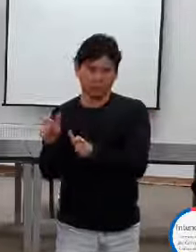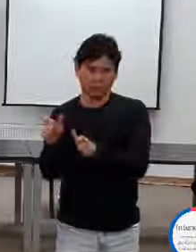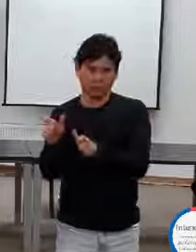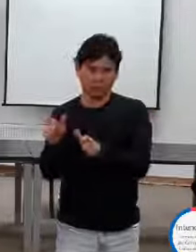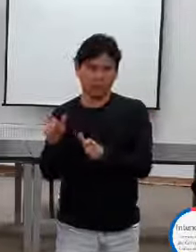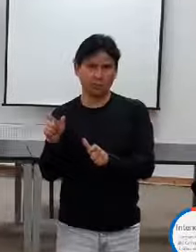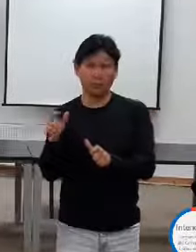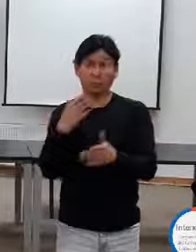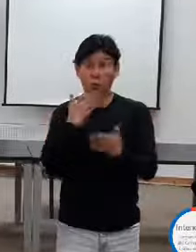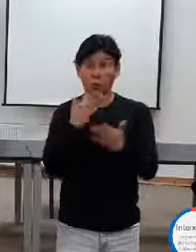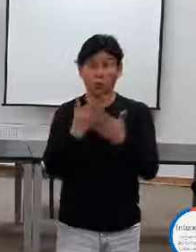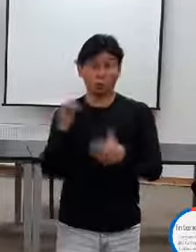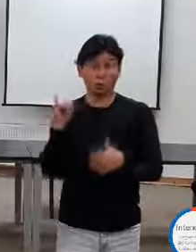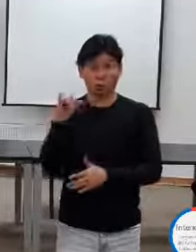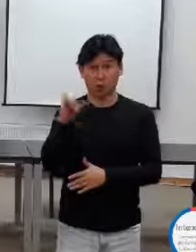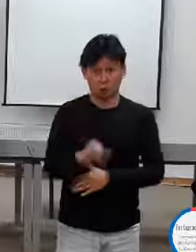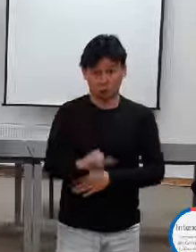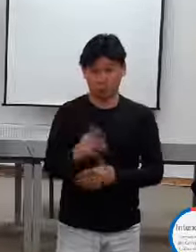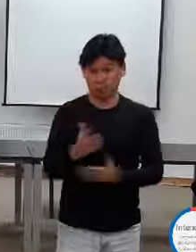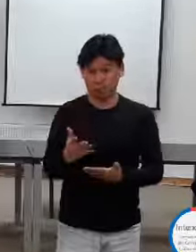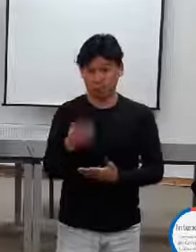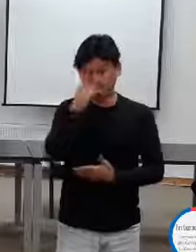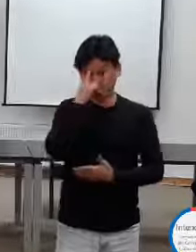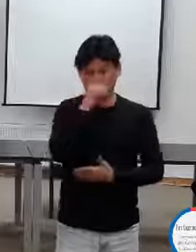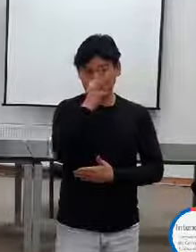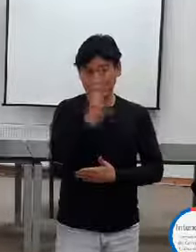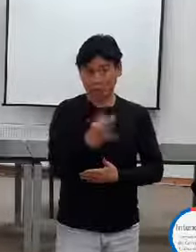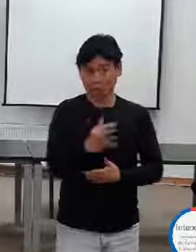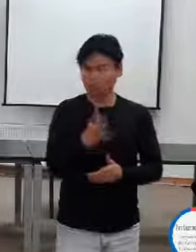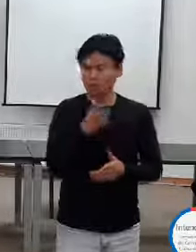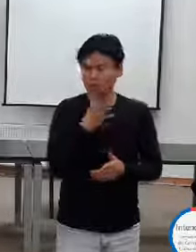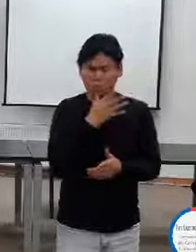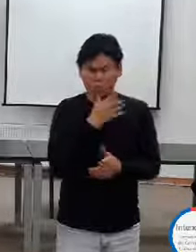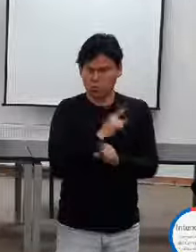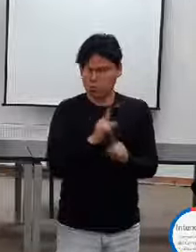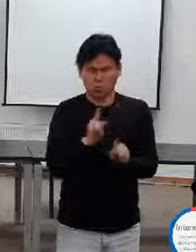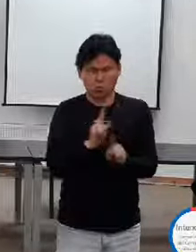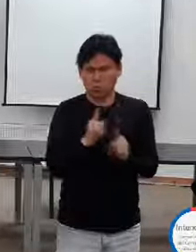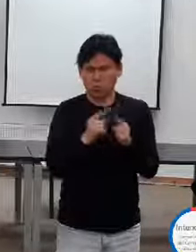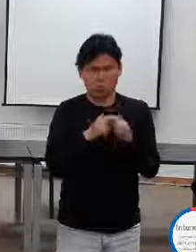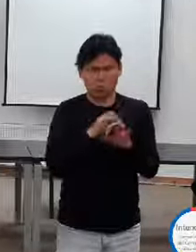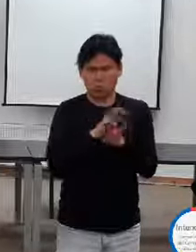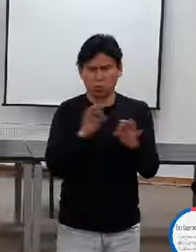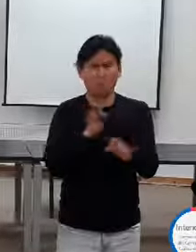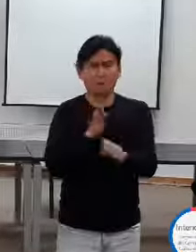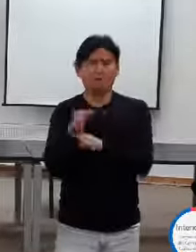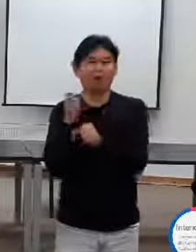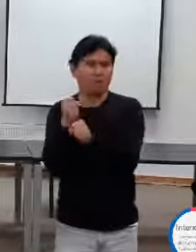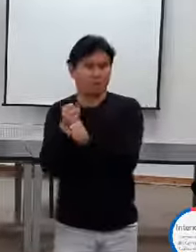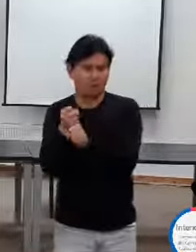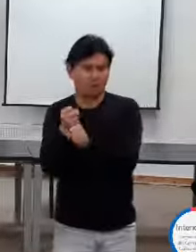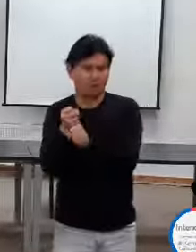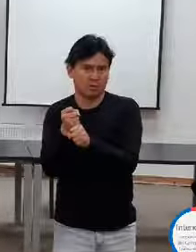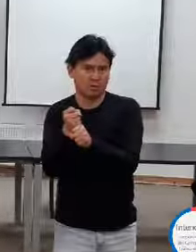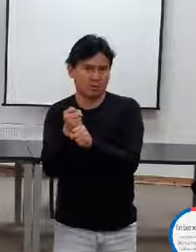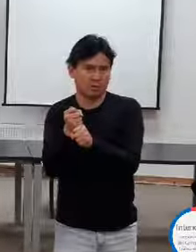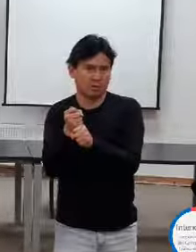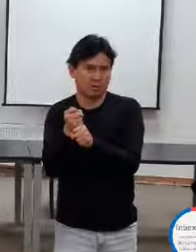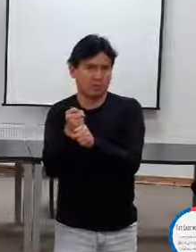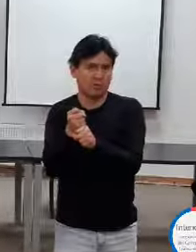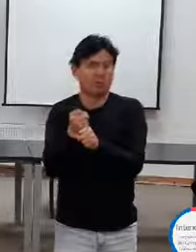su llegada a la región pero como les digo el funcionario en ningún momento en ningún caso prestó servicio a la comunidad y una noticia